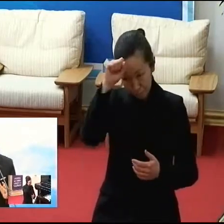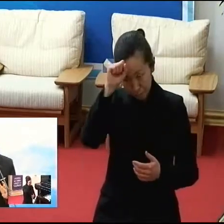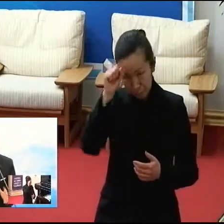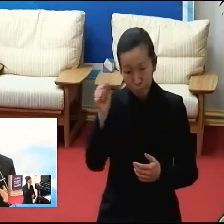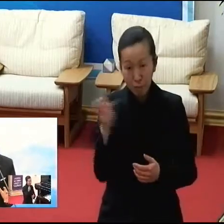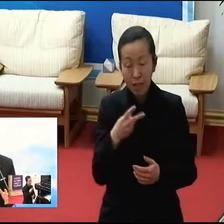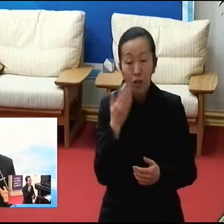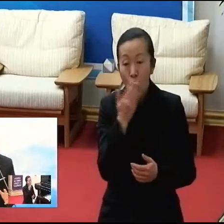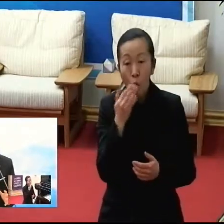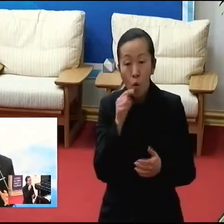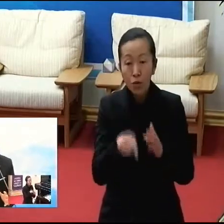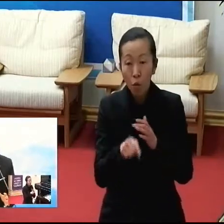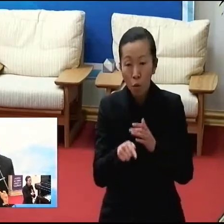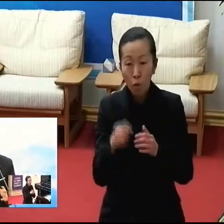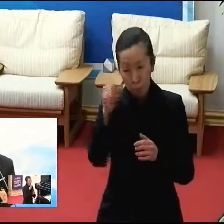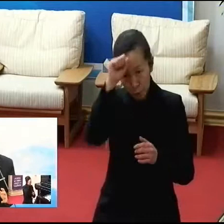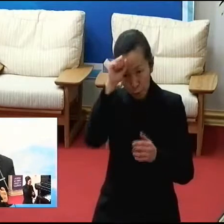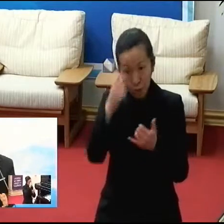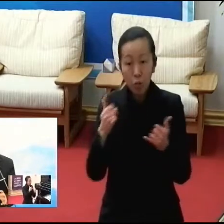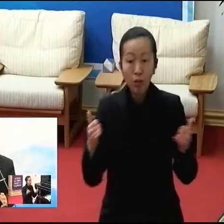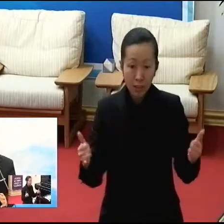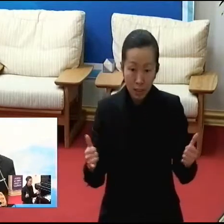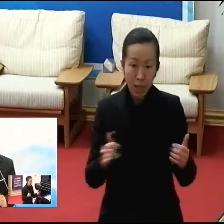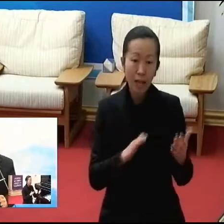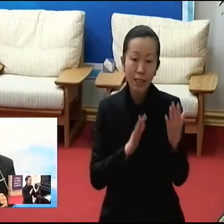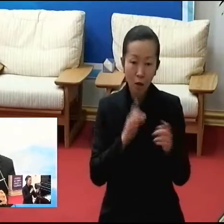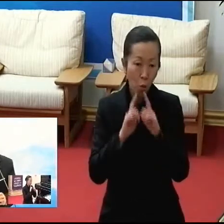患者に 반복해서 10분 동안